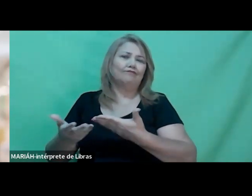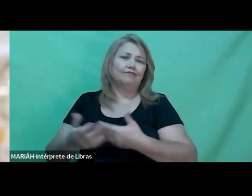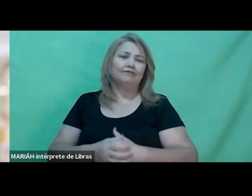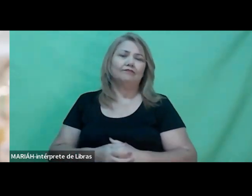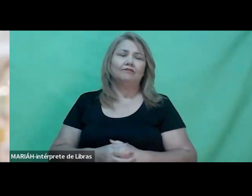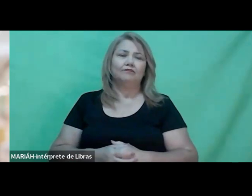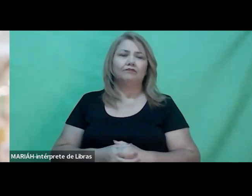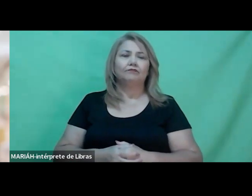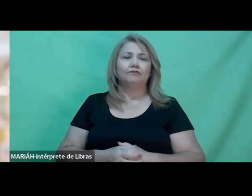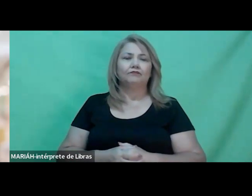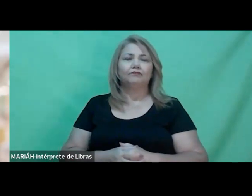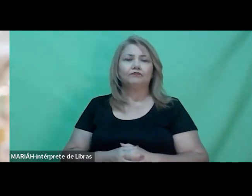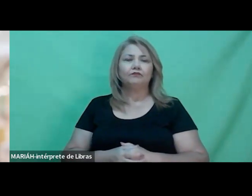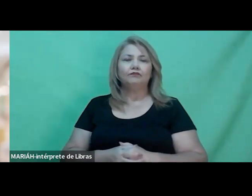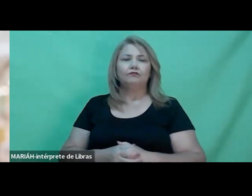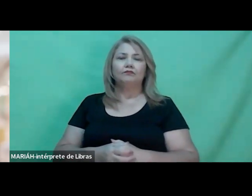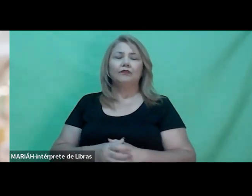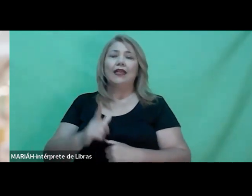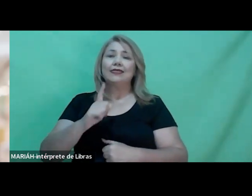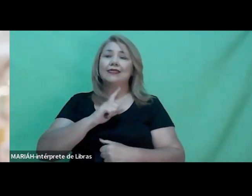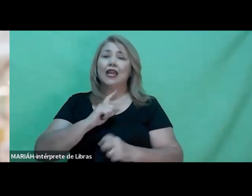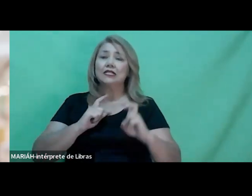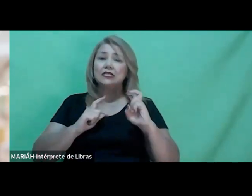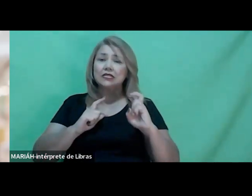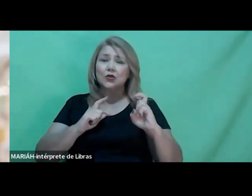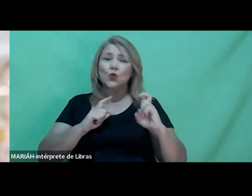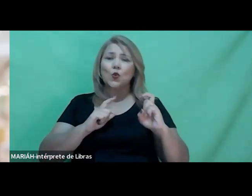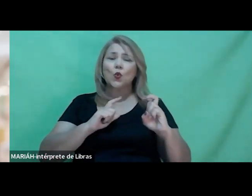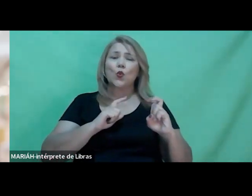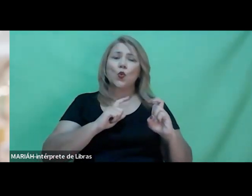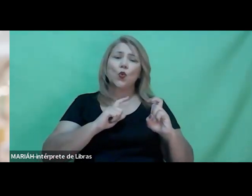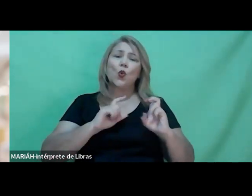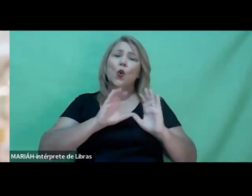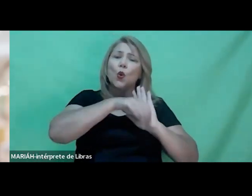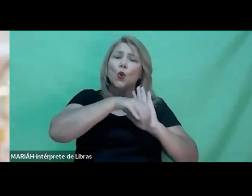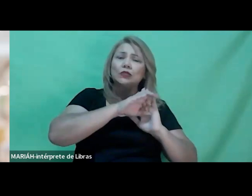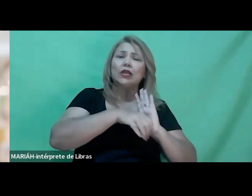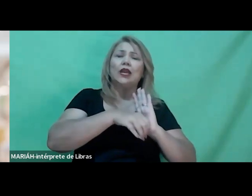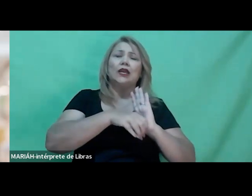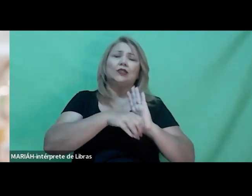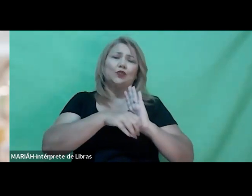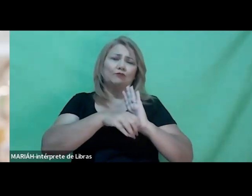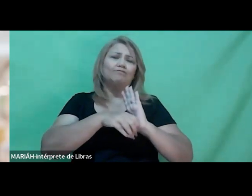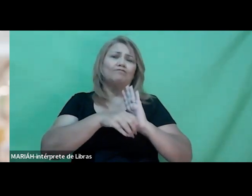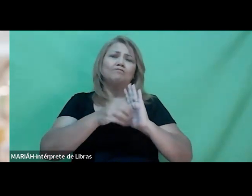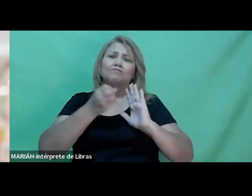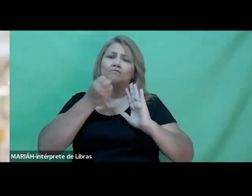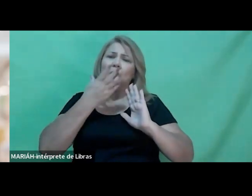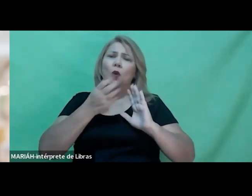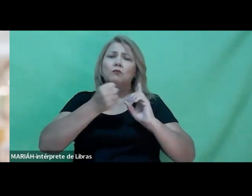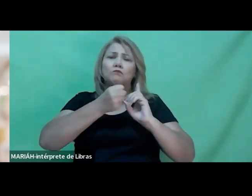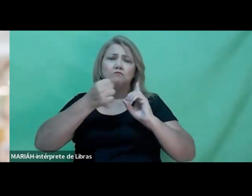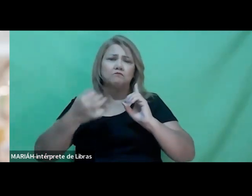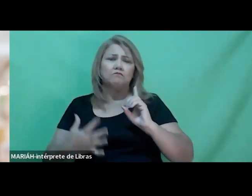Bueno tengo cinco grandes consejos para hacer buenas descripciones visuales